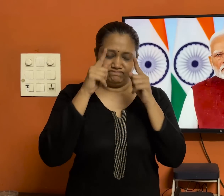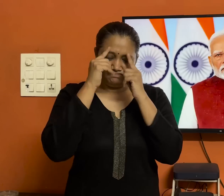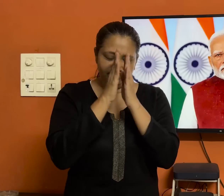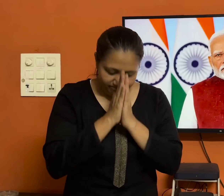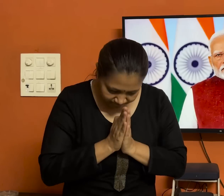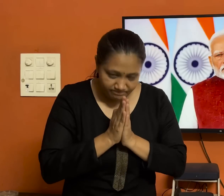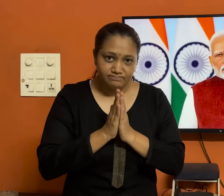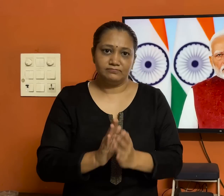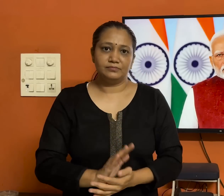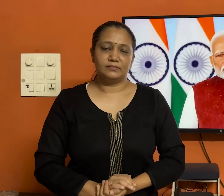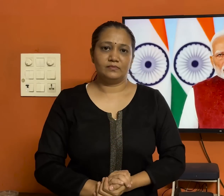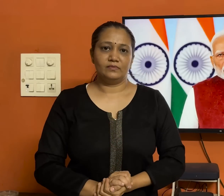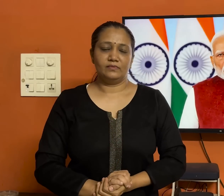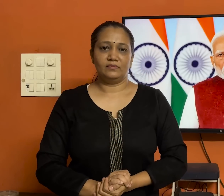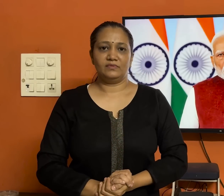हूं।